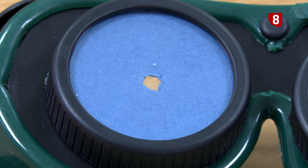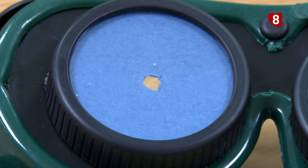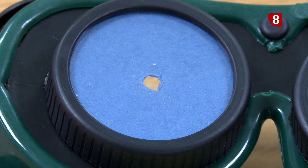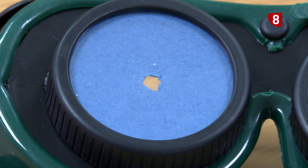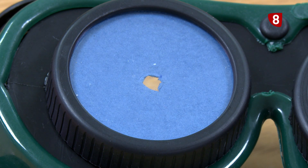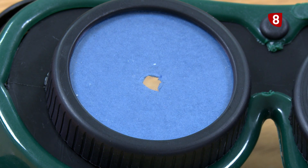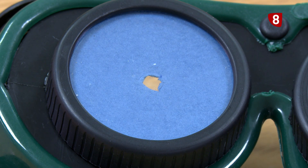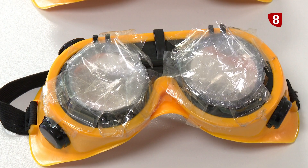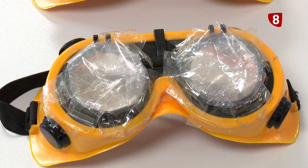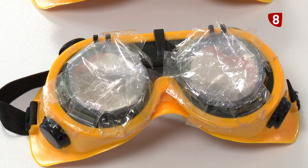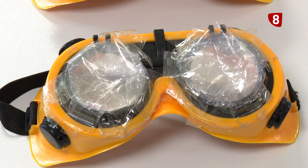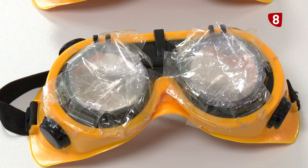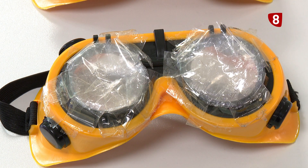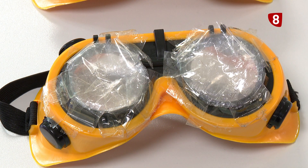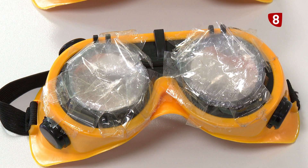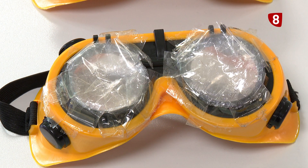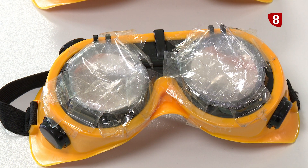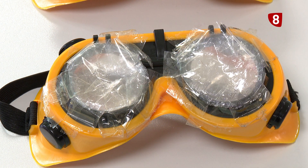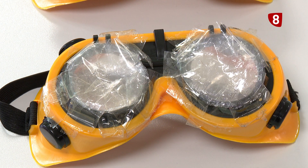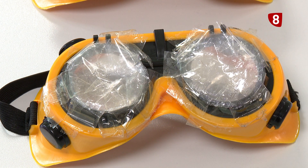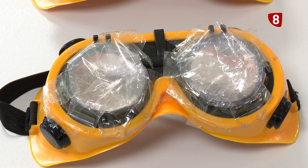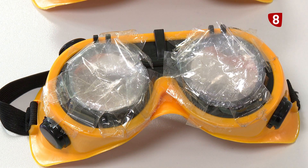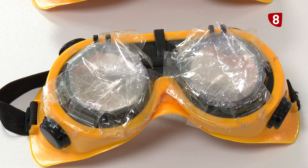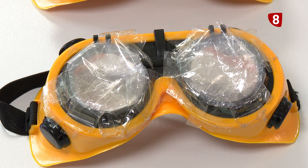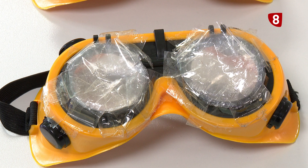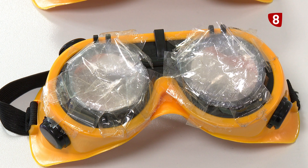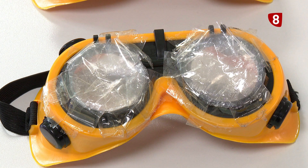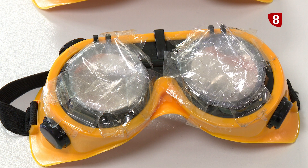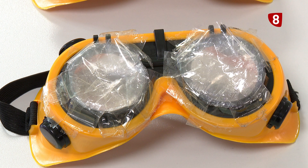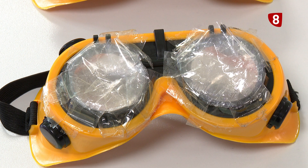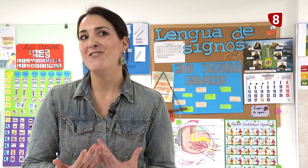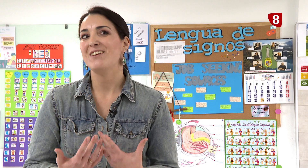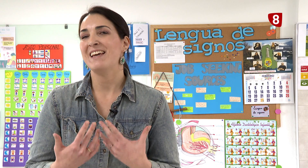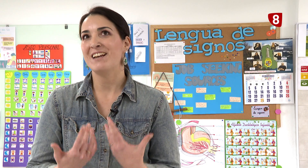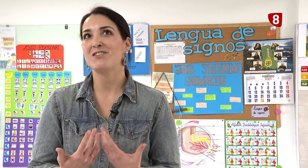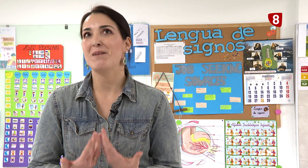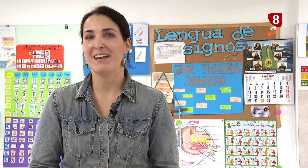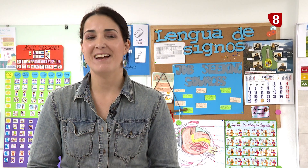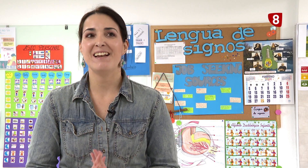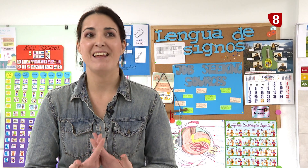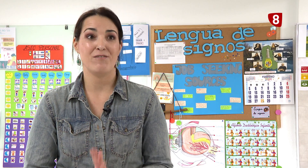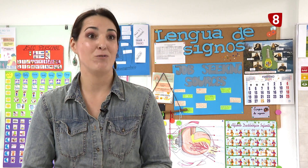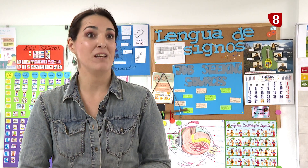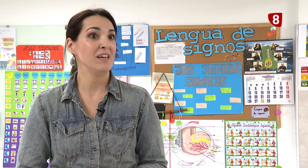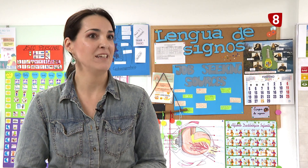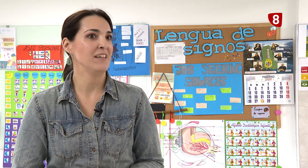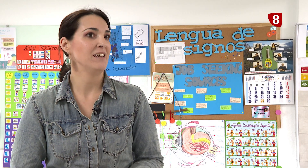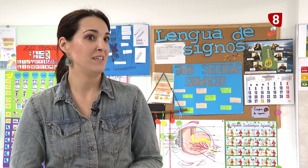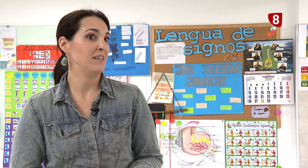las personas sordociegas. Nosotros que vemos y oímos, es complicado llegarnos a imaginar la dificultad que tienen ese tipo